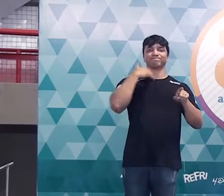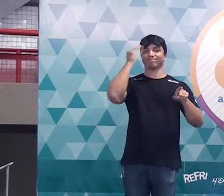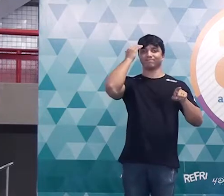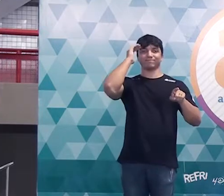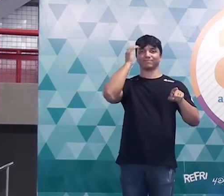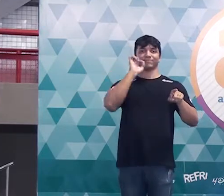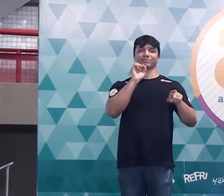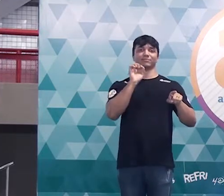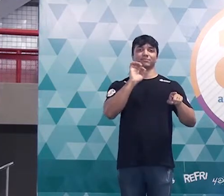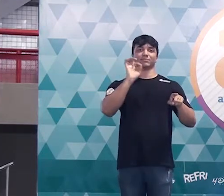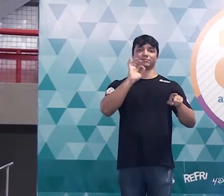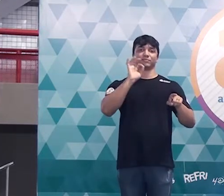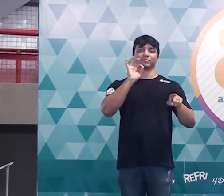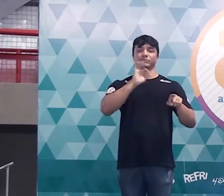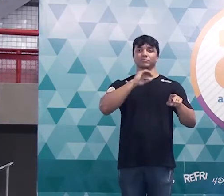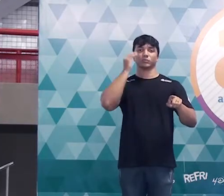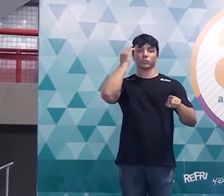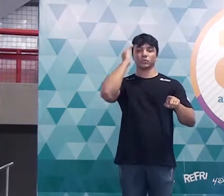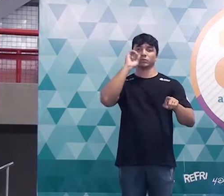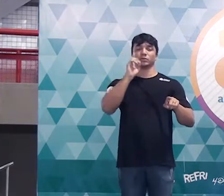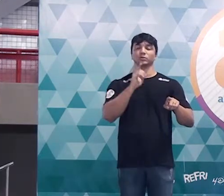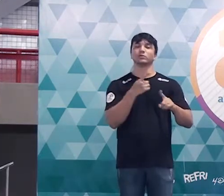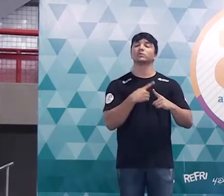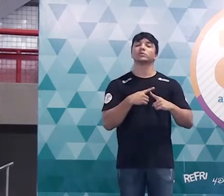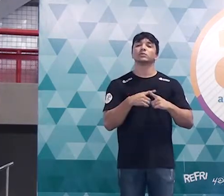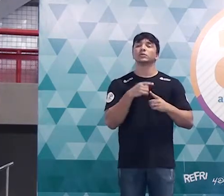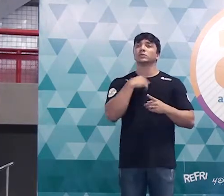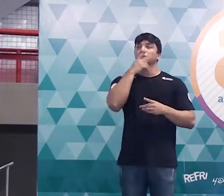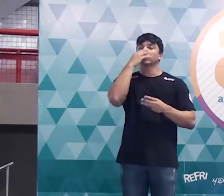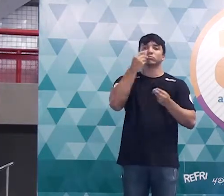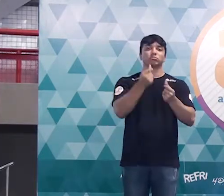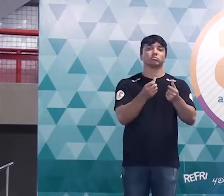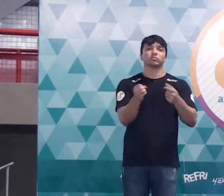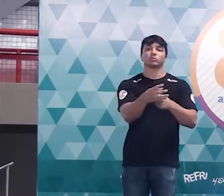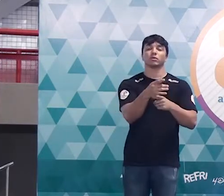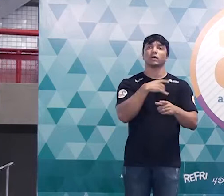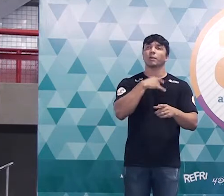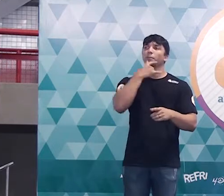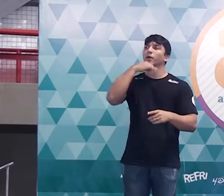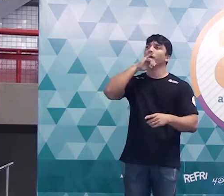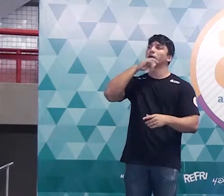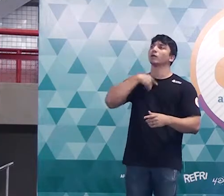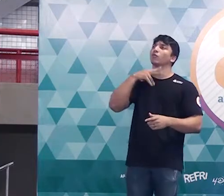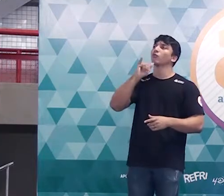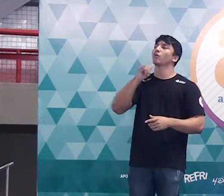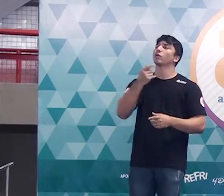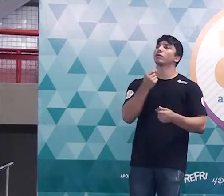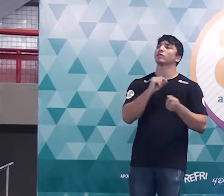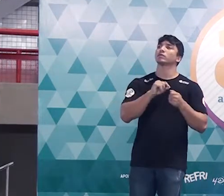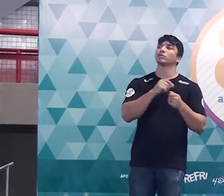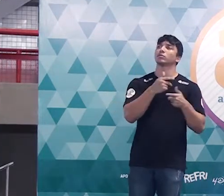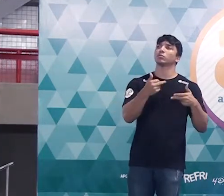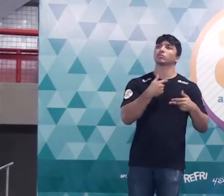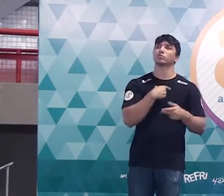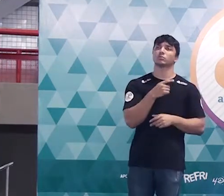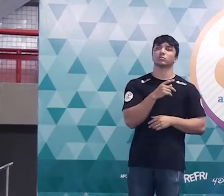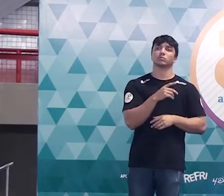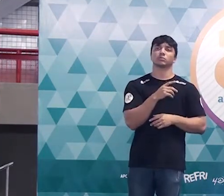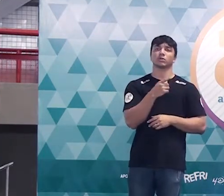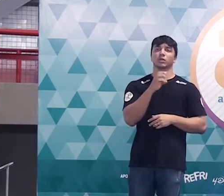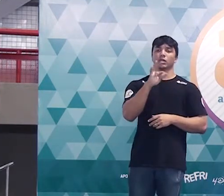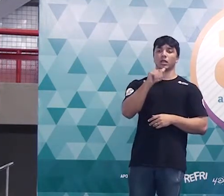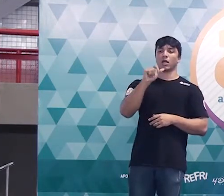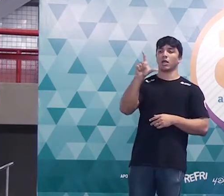saber nem o que a gente está fazendo. Às vezes você conversando com seu pai, diz, papai, eu vou fazer alguma coisa, tá